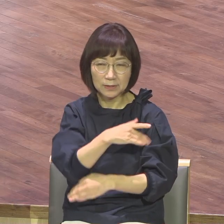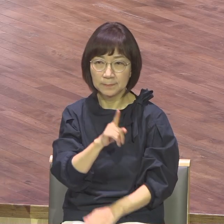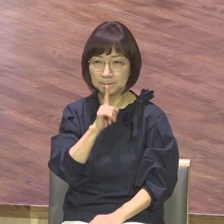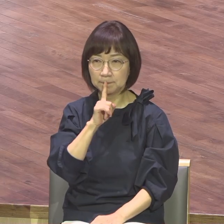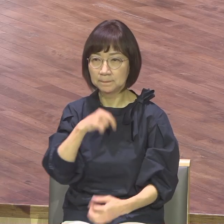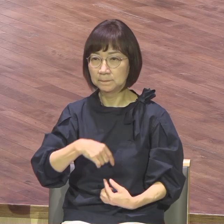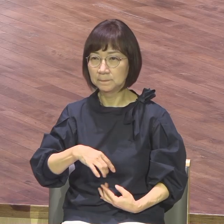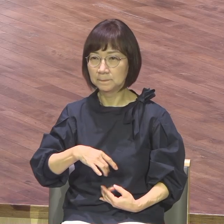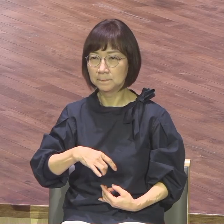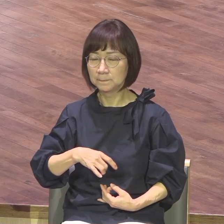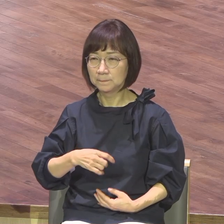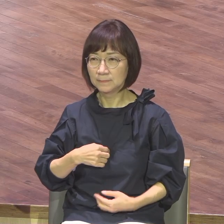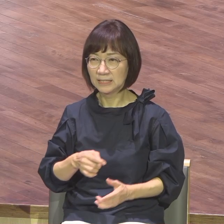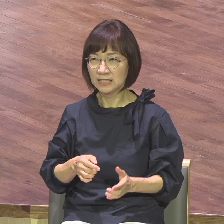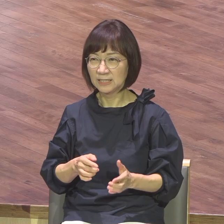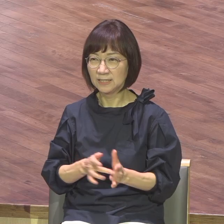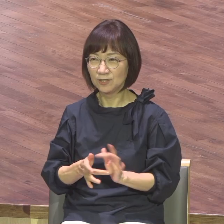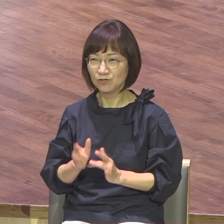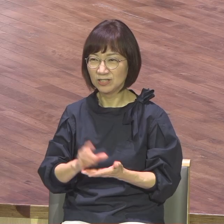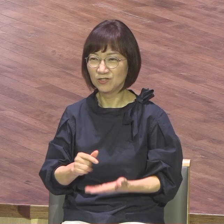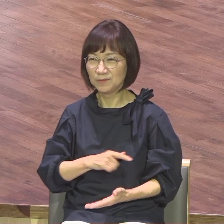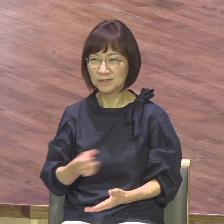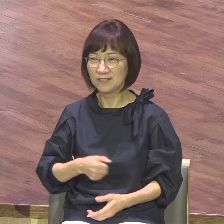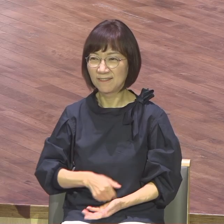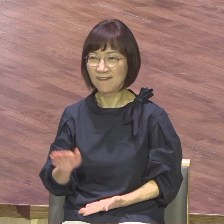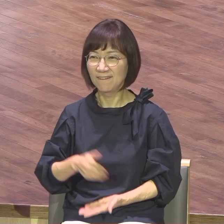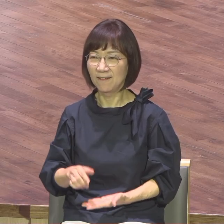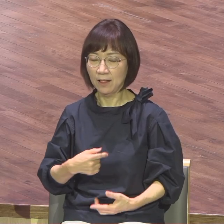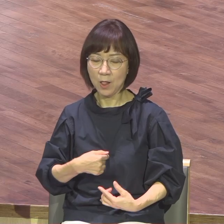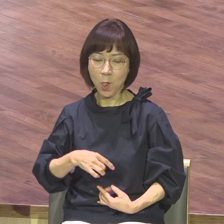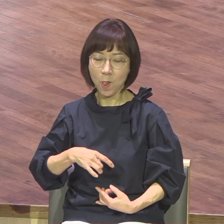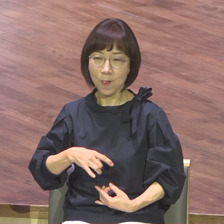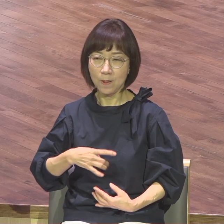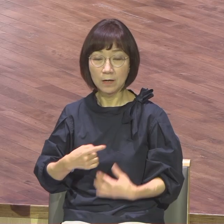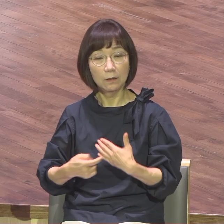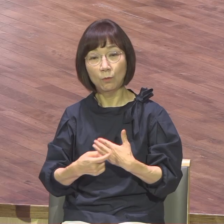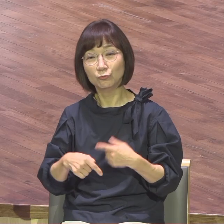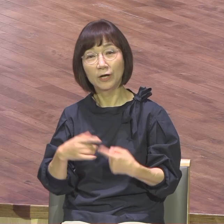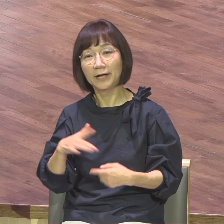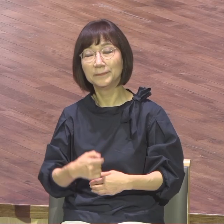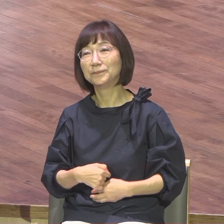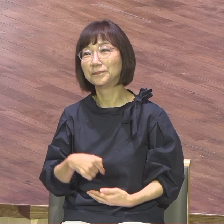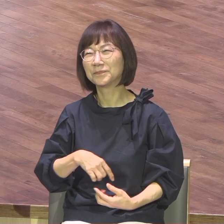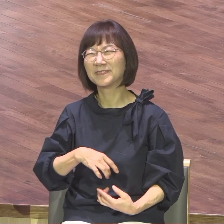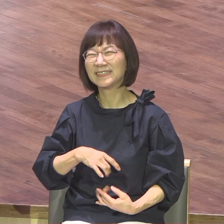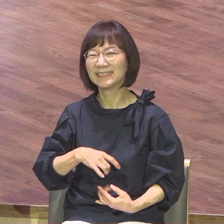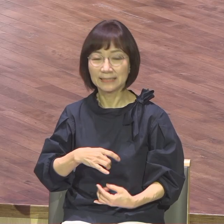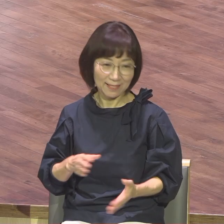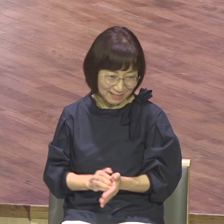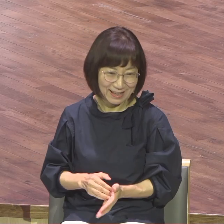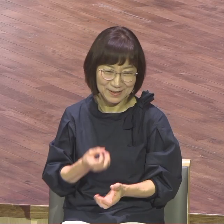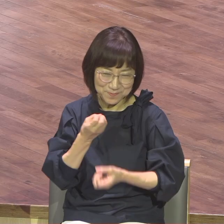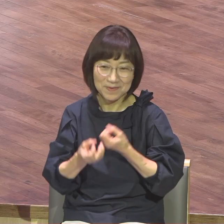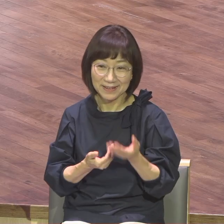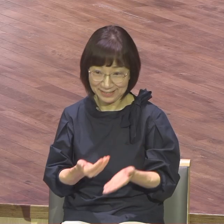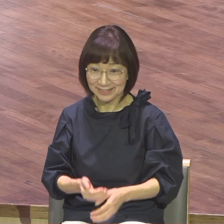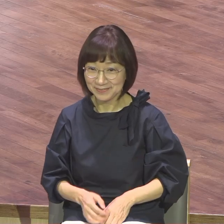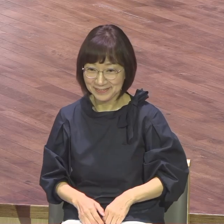정 안 되면 그렇게라도 해서 정신 차려야 돼요. 계속 당할 수 없잖아요.